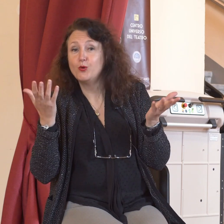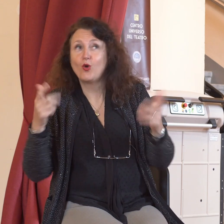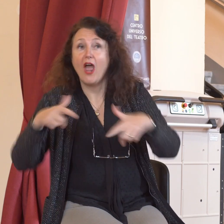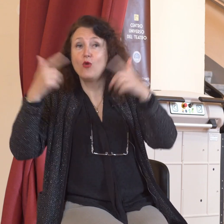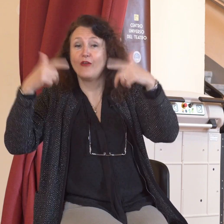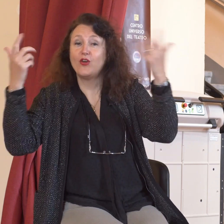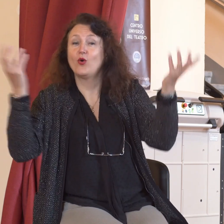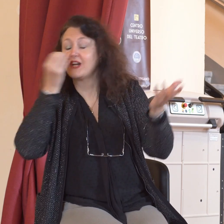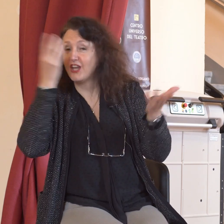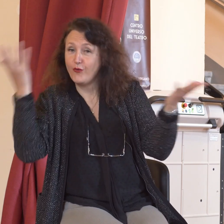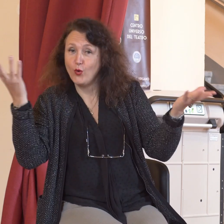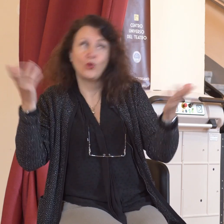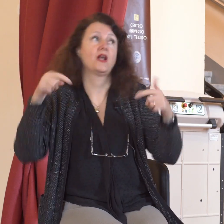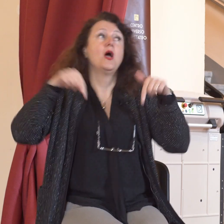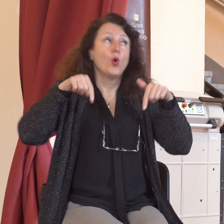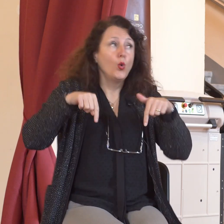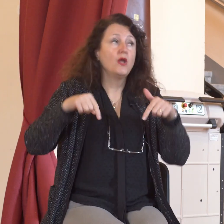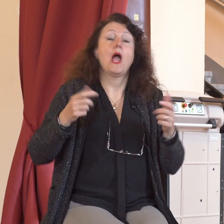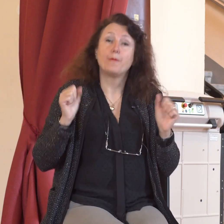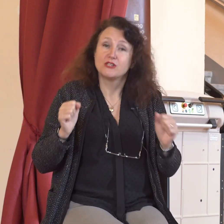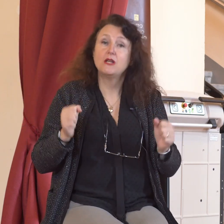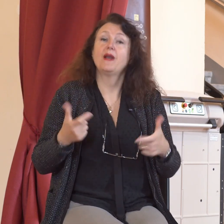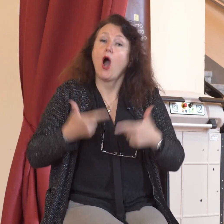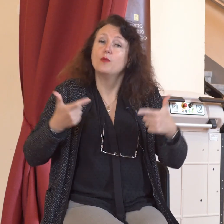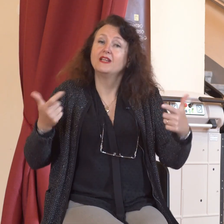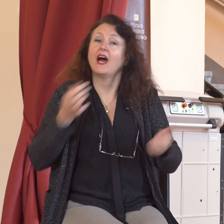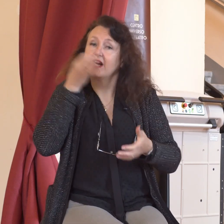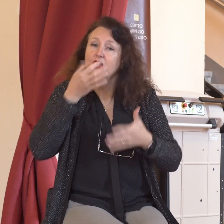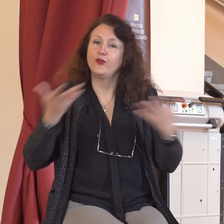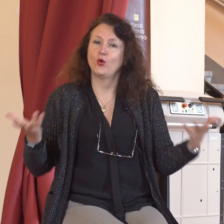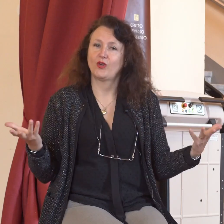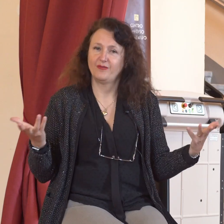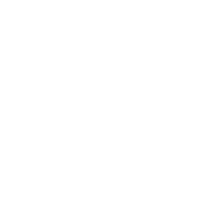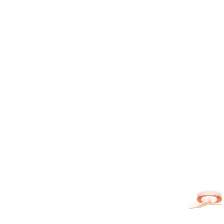Salisburgo è una fiore dei fiori. Qui è possibile aumentare i fiori.